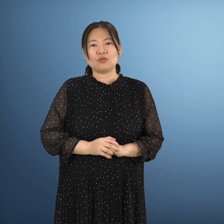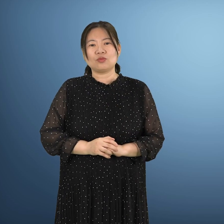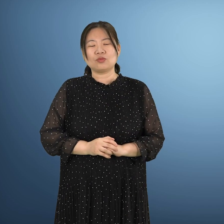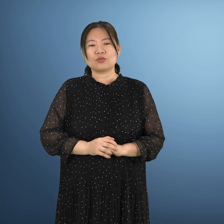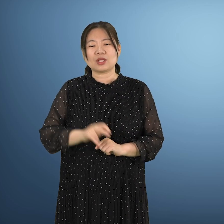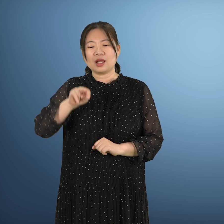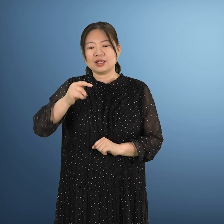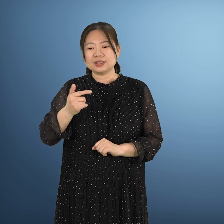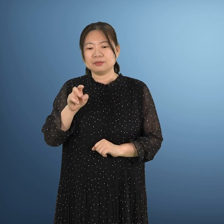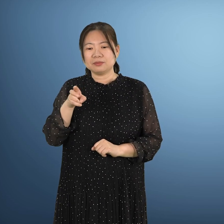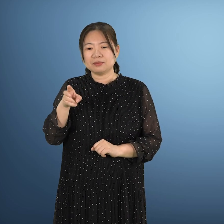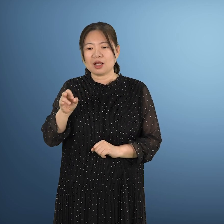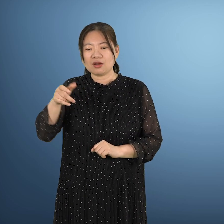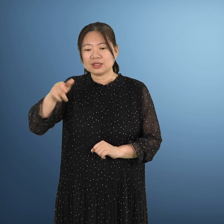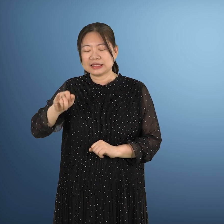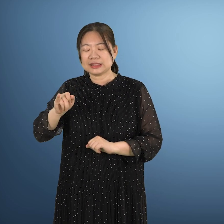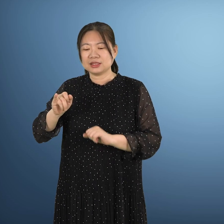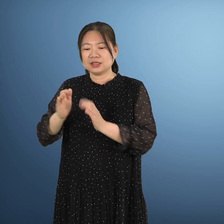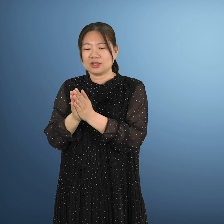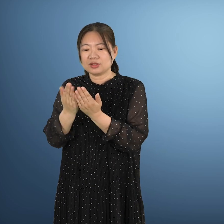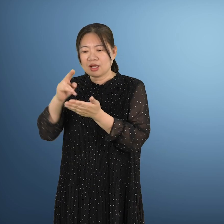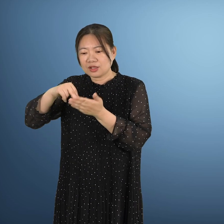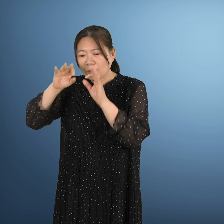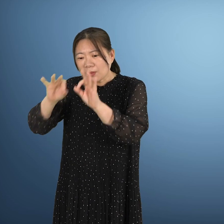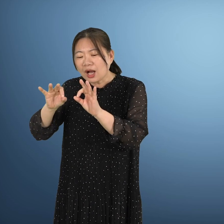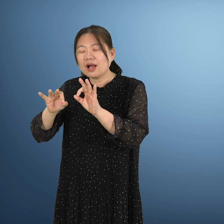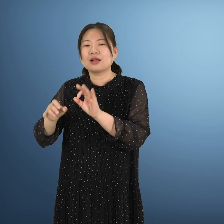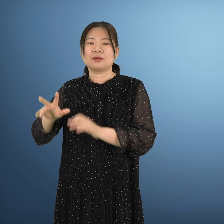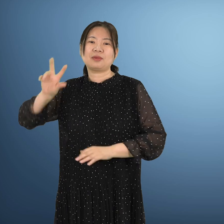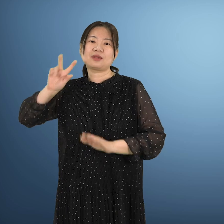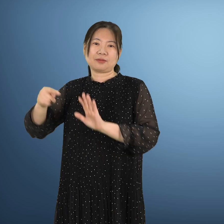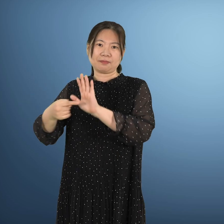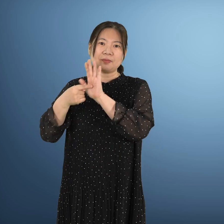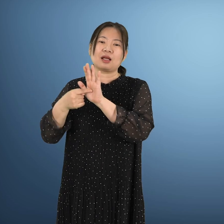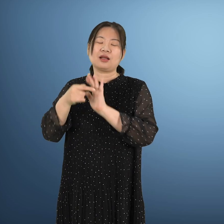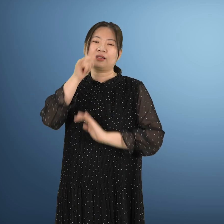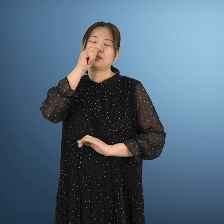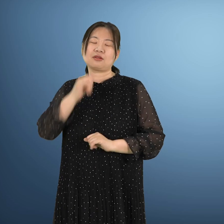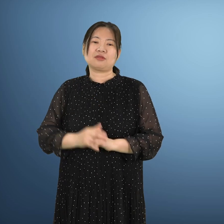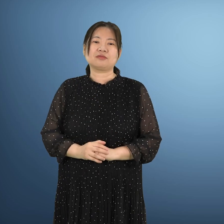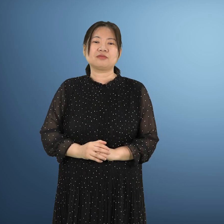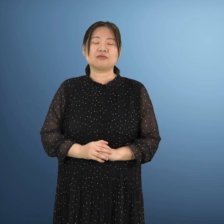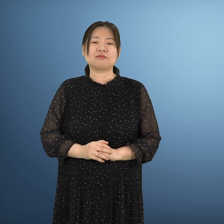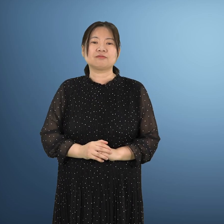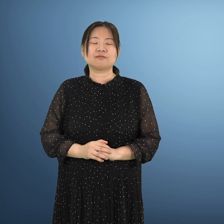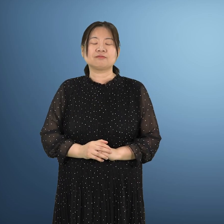더더군다나 신명기서에도 보니까 맹세하라고 돼 있어요. 그러면